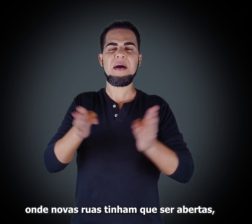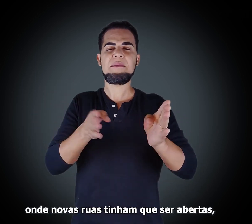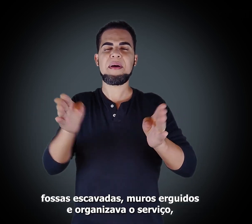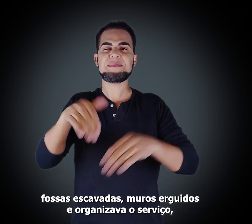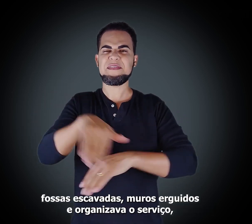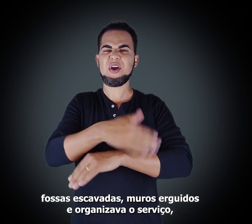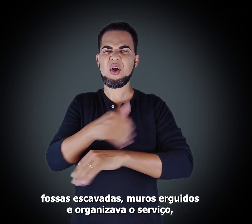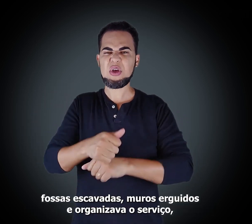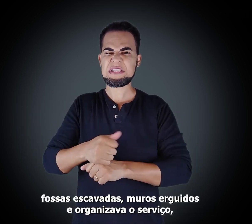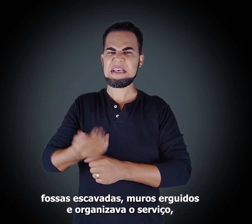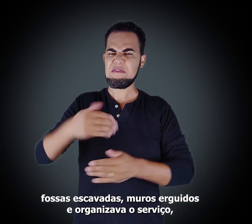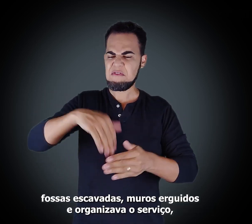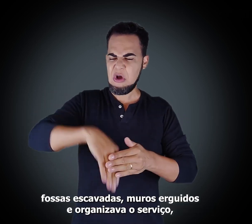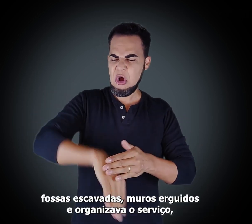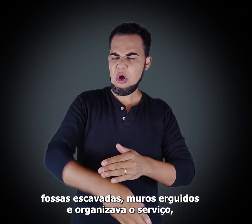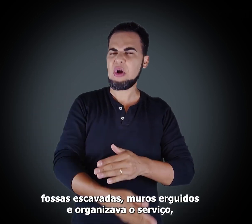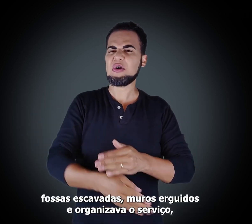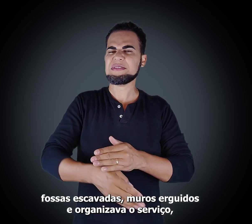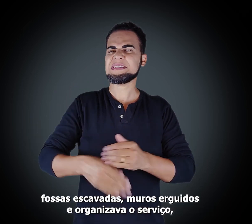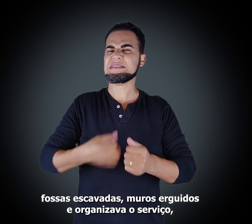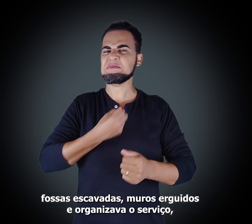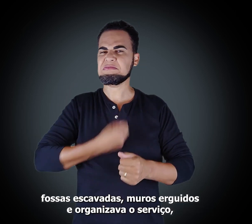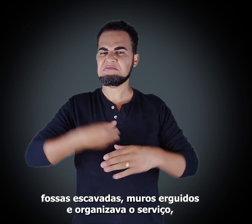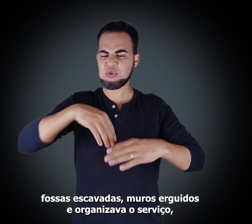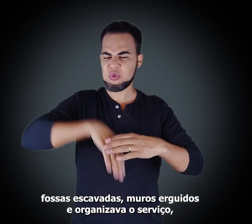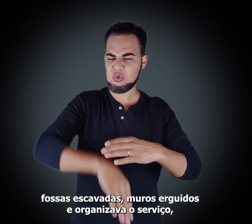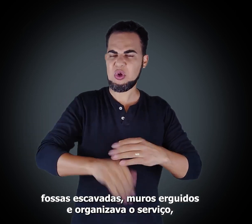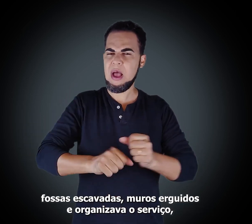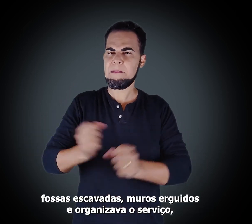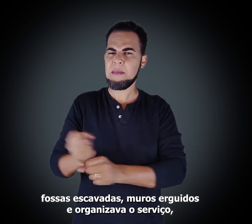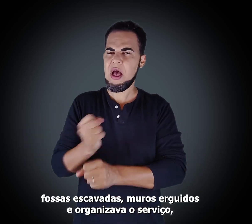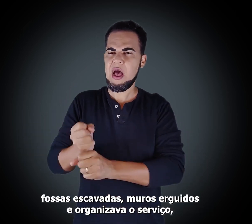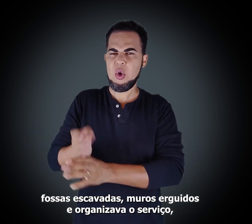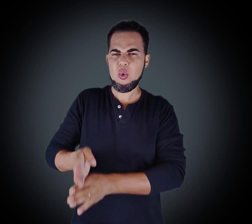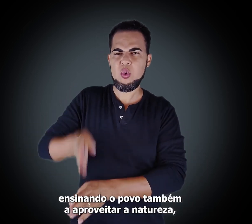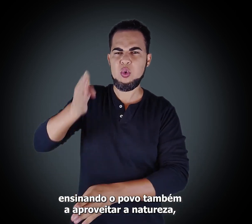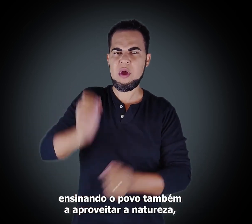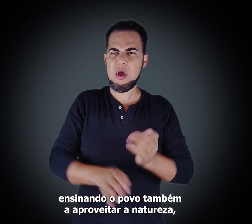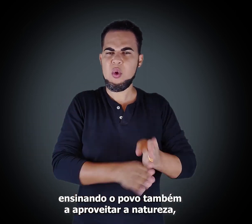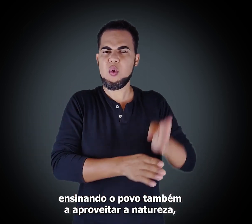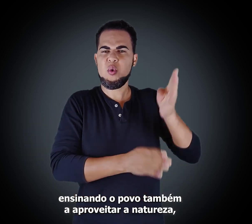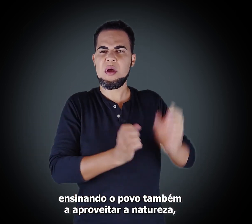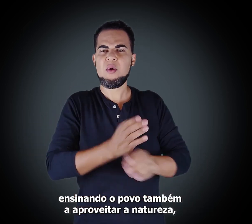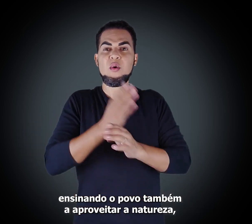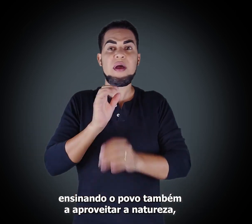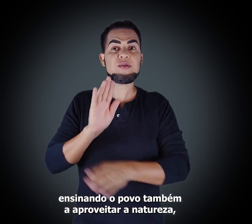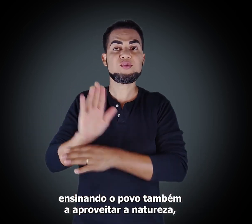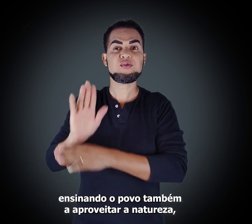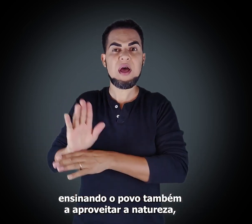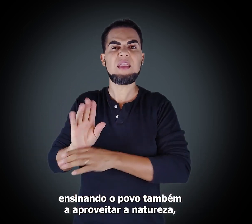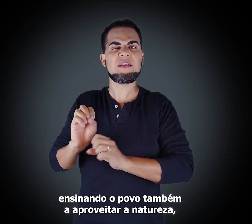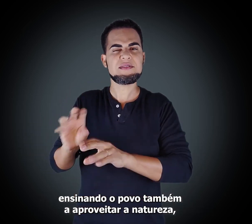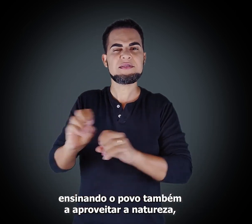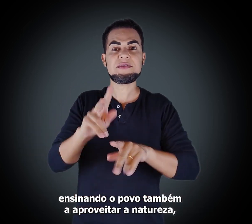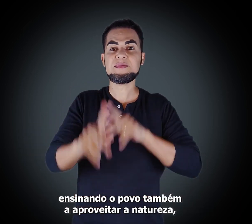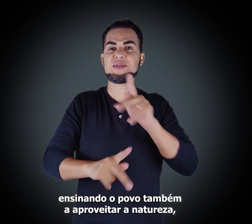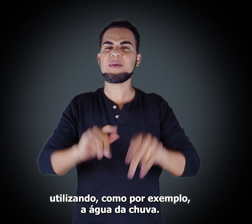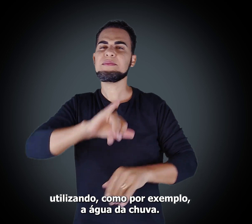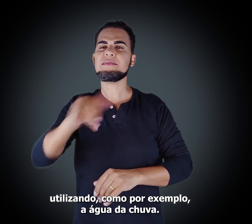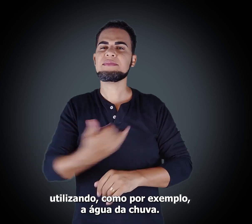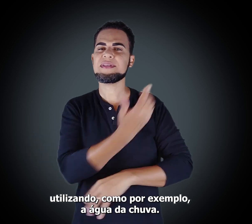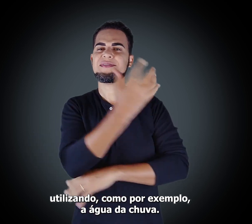abertas. Fossas escavadas, muros erguidos e organizava o serviço, ensinando o povo também a aproveitar a